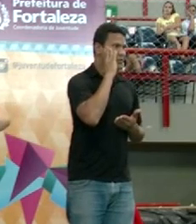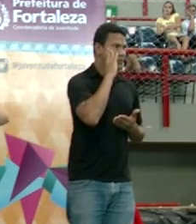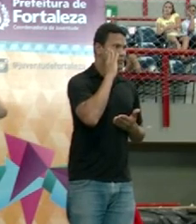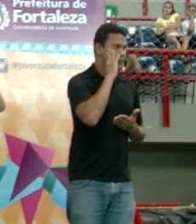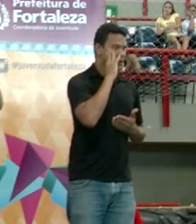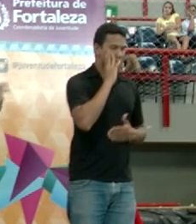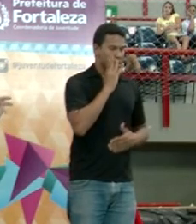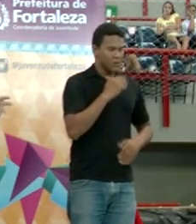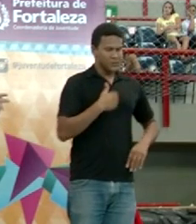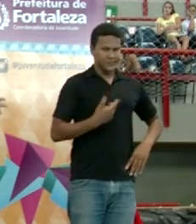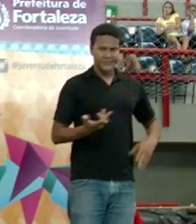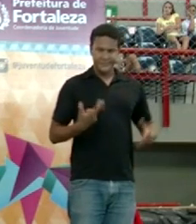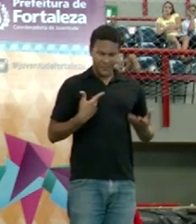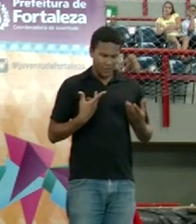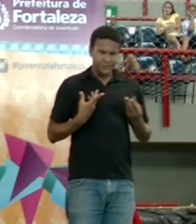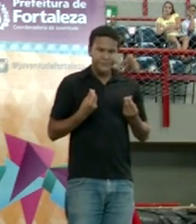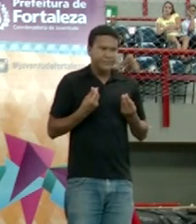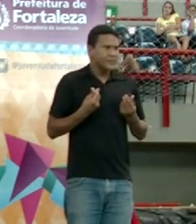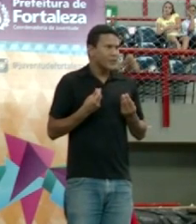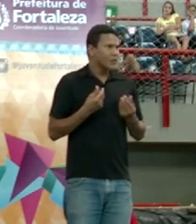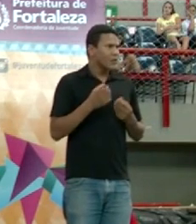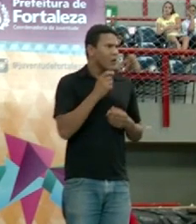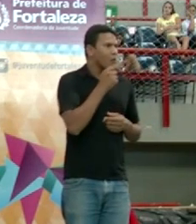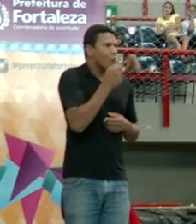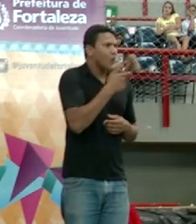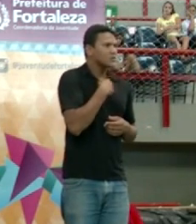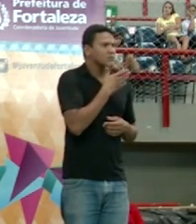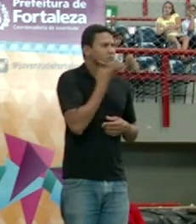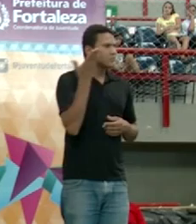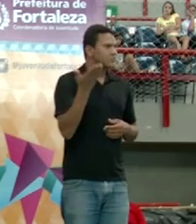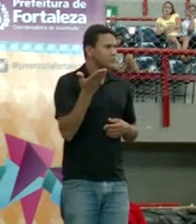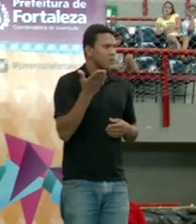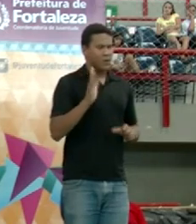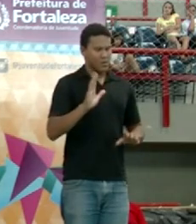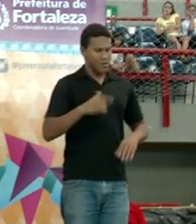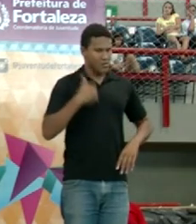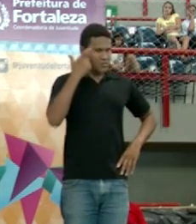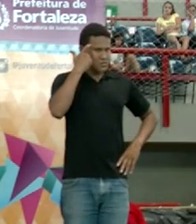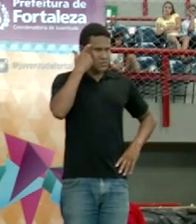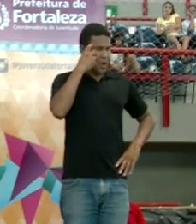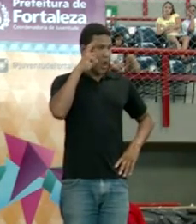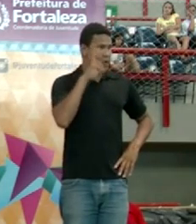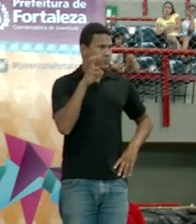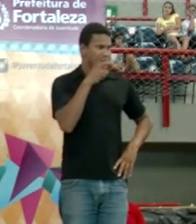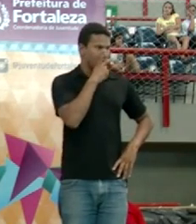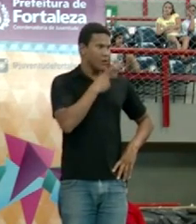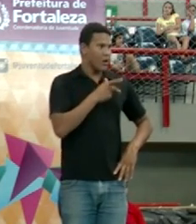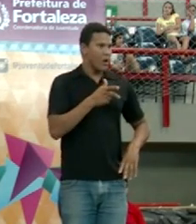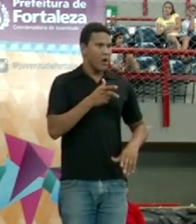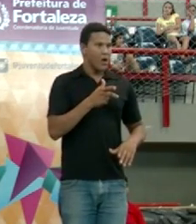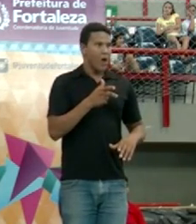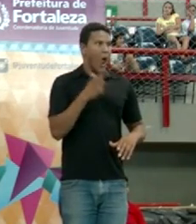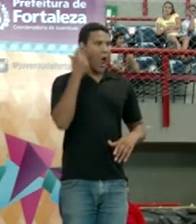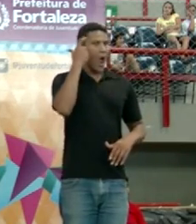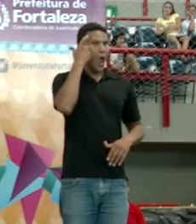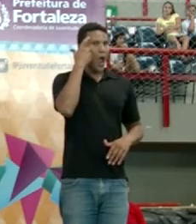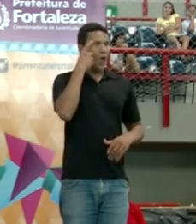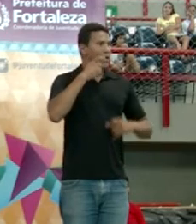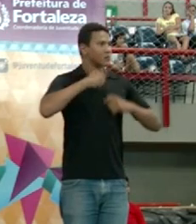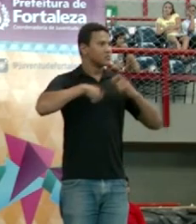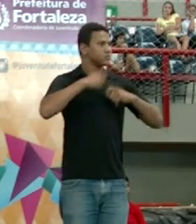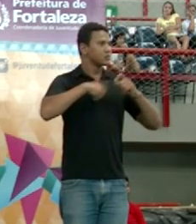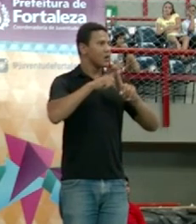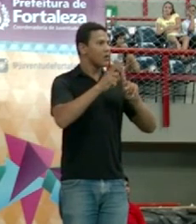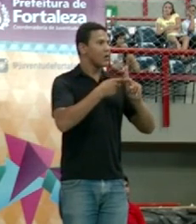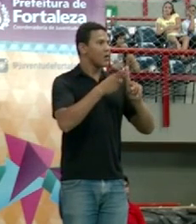maior, mais gente trabalha e aí começa a sobrar alguma coisa para mim. O problema foi que o senhor feudal percebeu que eles estavam